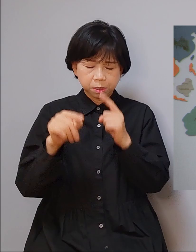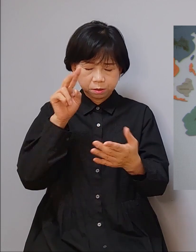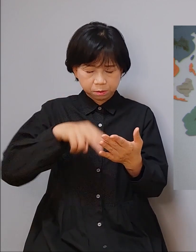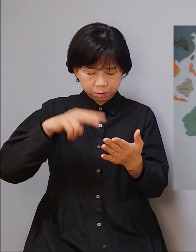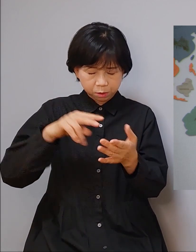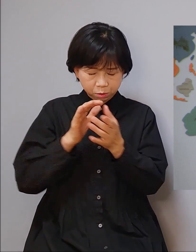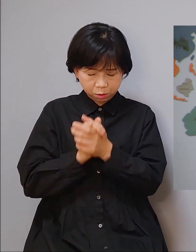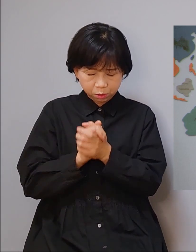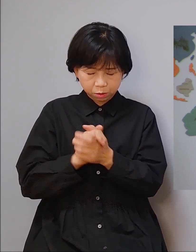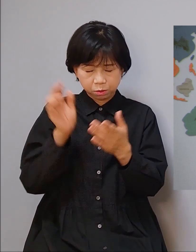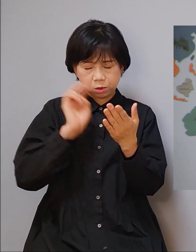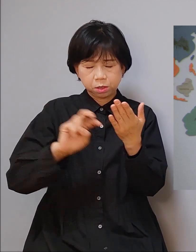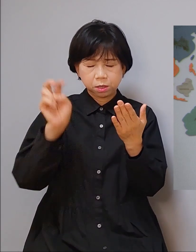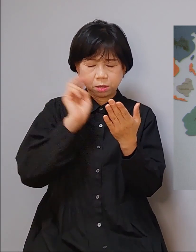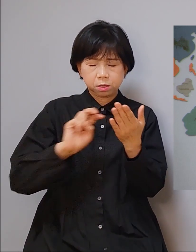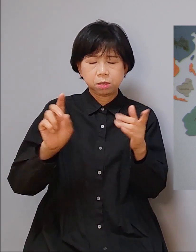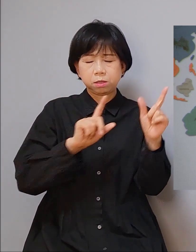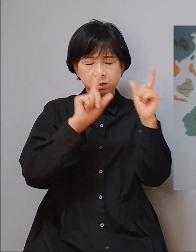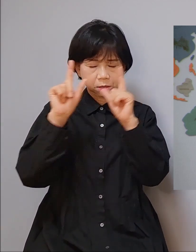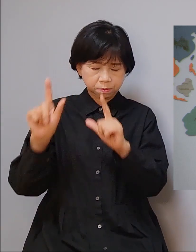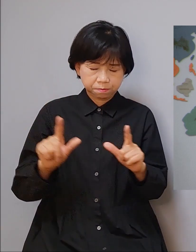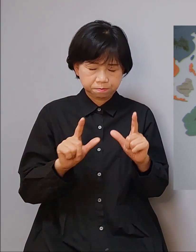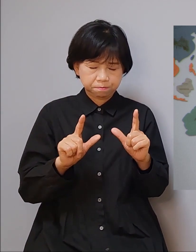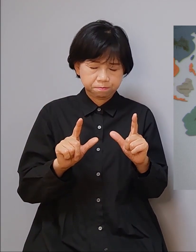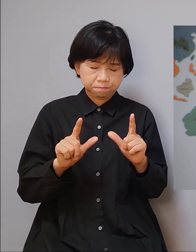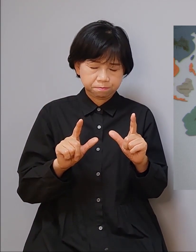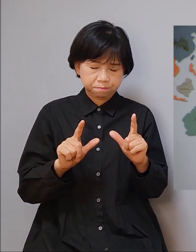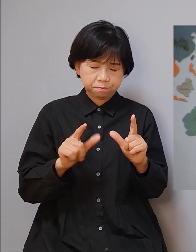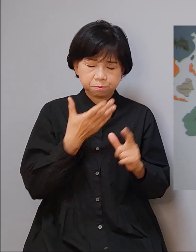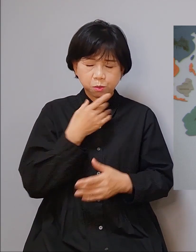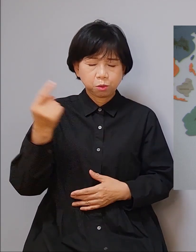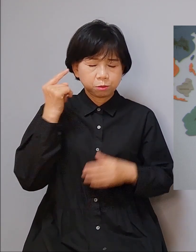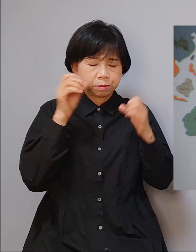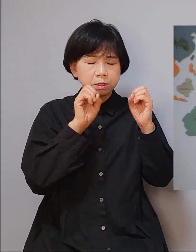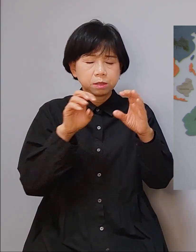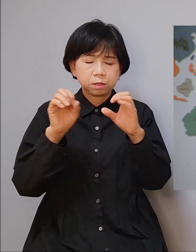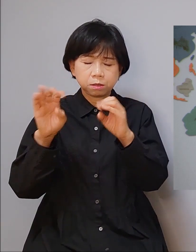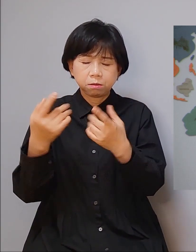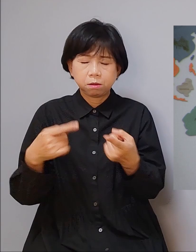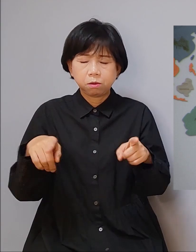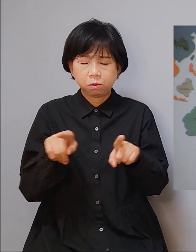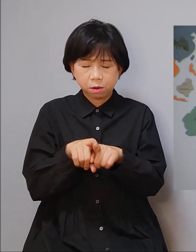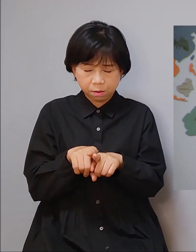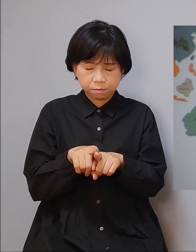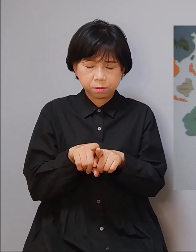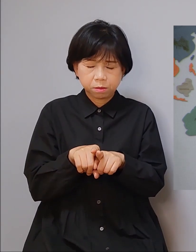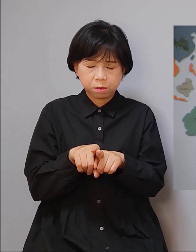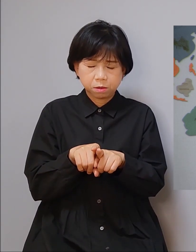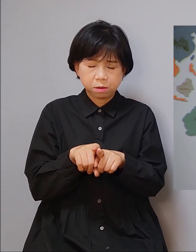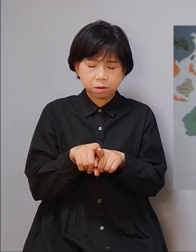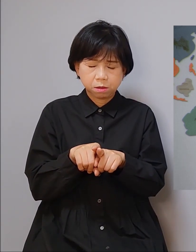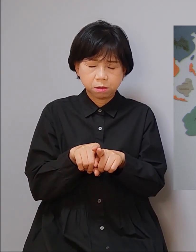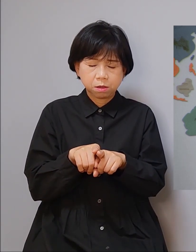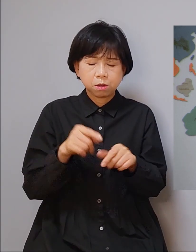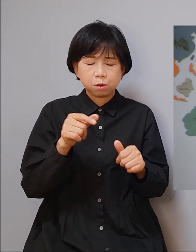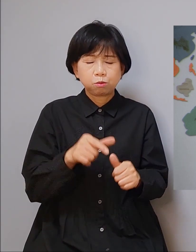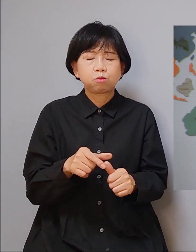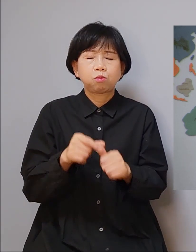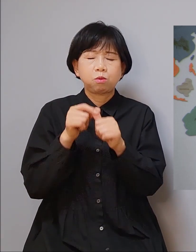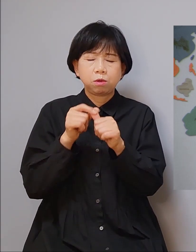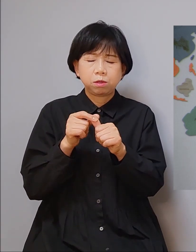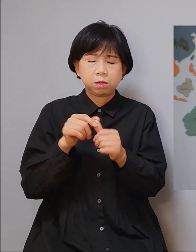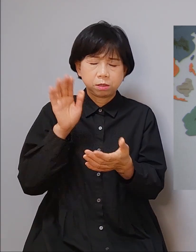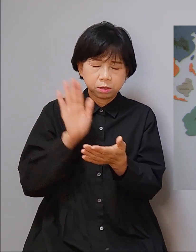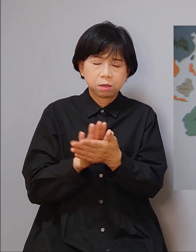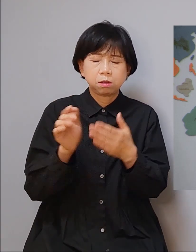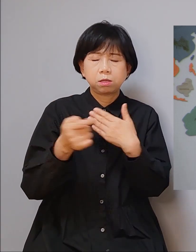읽고 기도하며 찬양하는 삶, 여전히 복음을 전하며 투게더로 함께 구령의 열정이 있는 삶 될 수